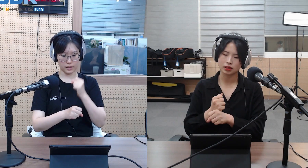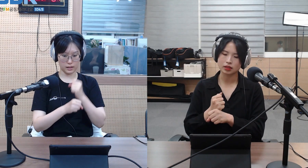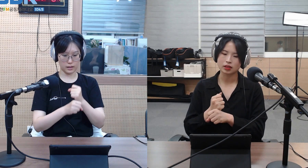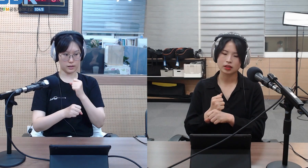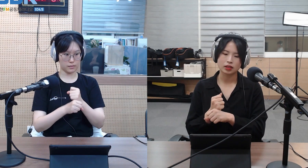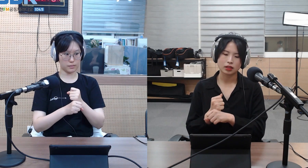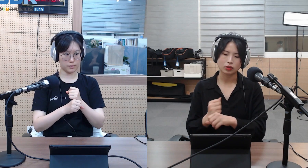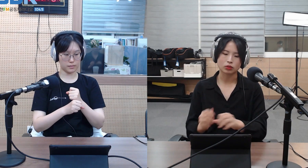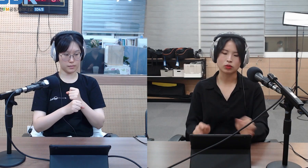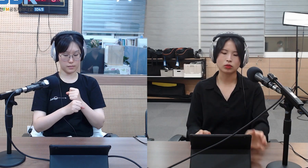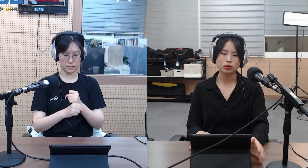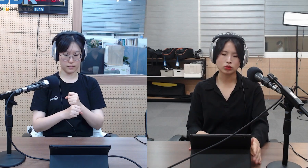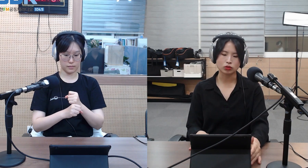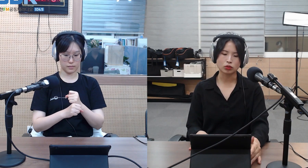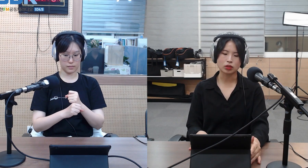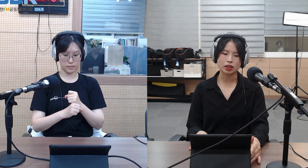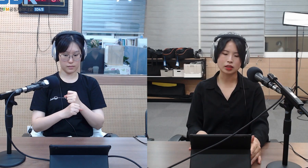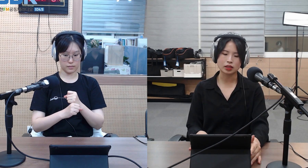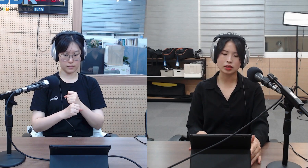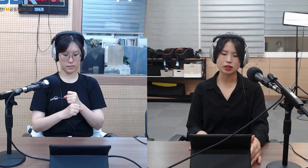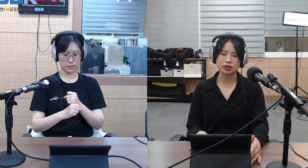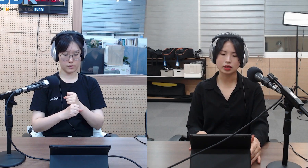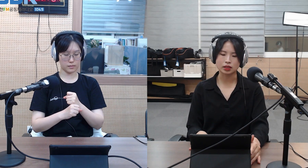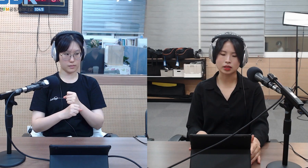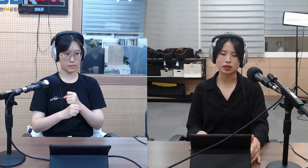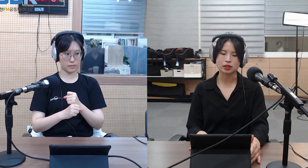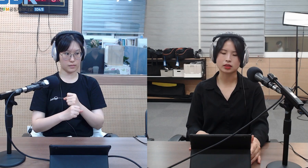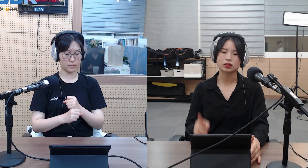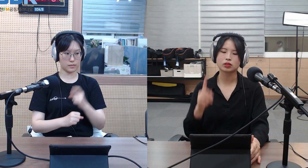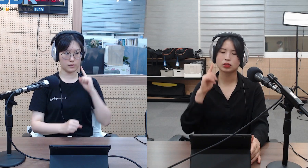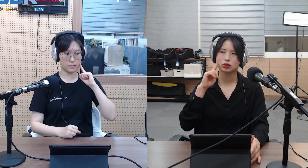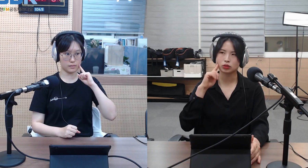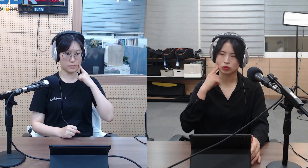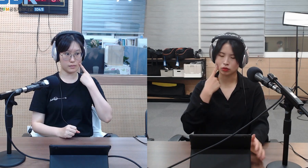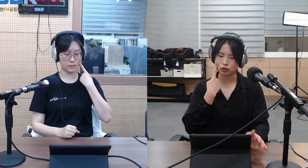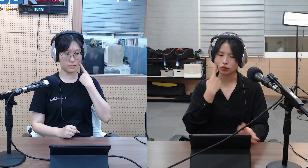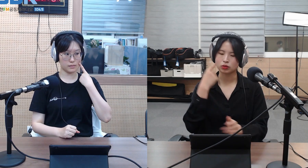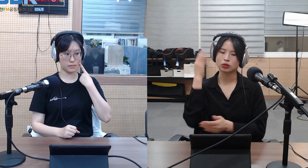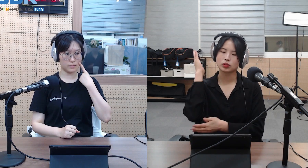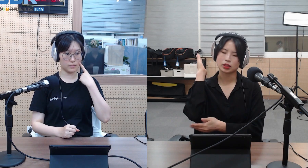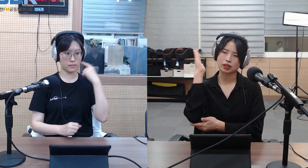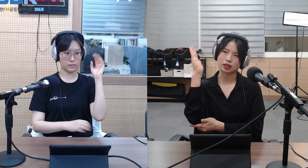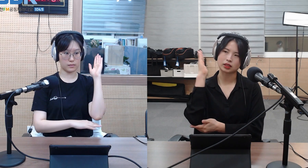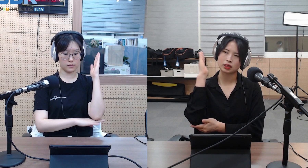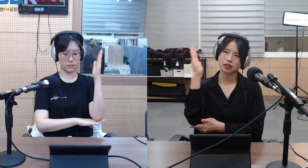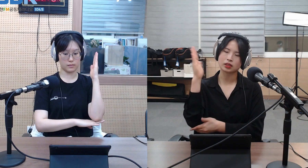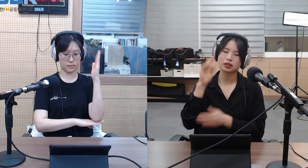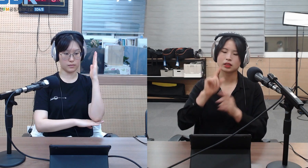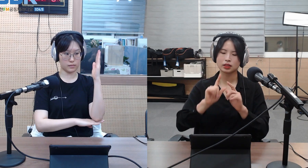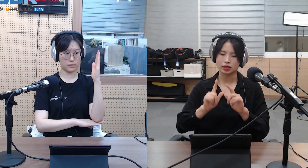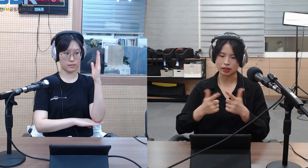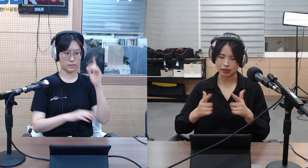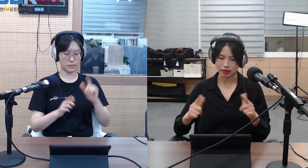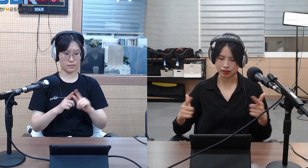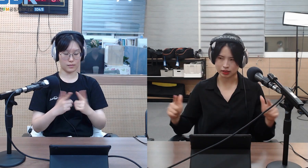만든 하고 주옥 같은 대사들에서 주옥 같은 대사들